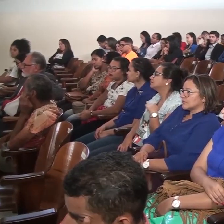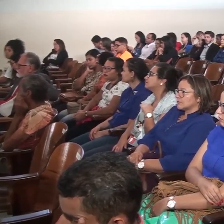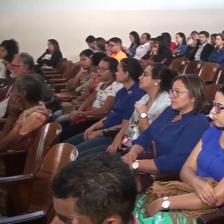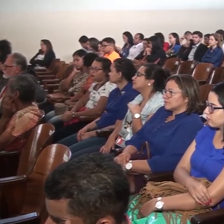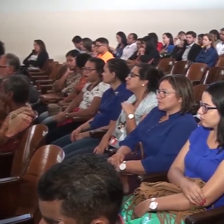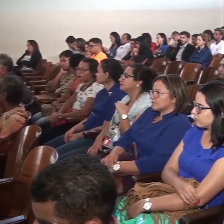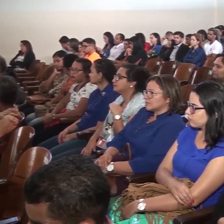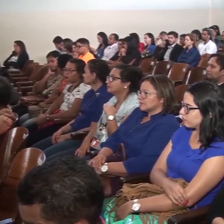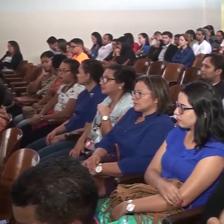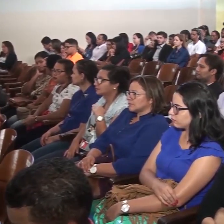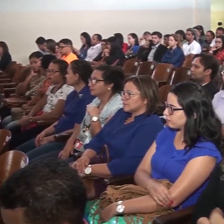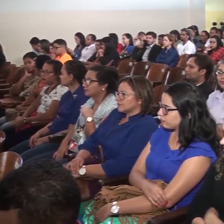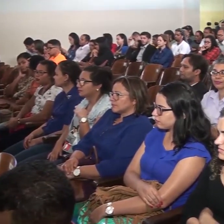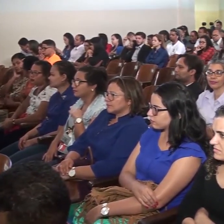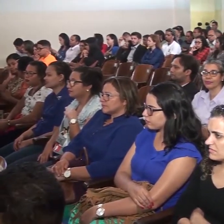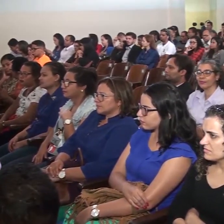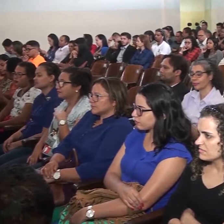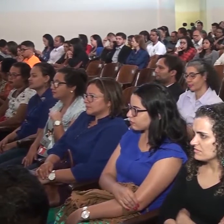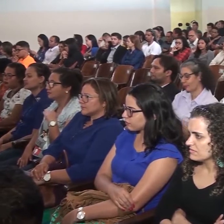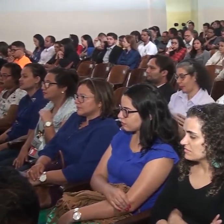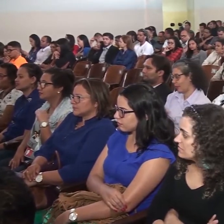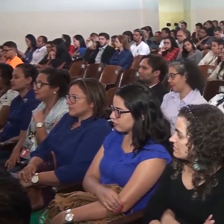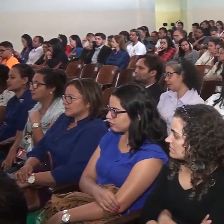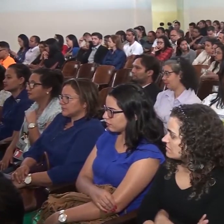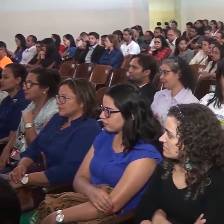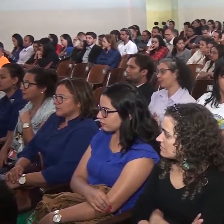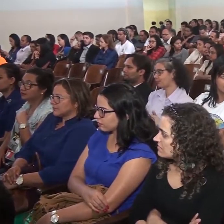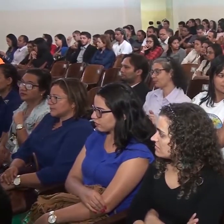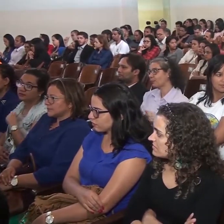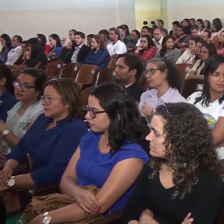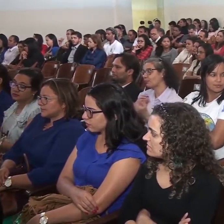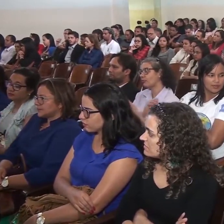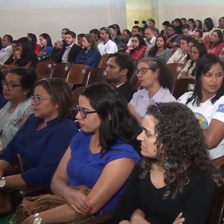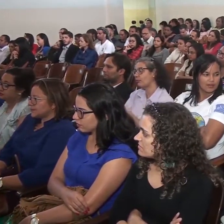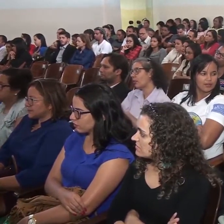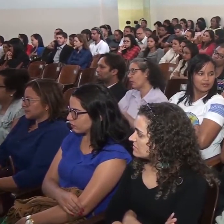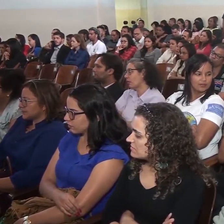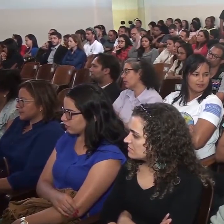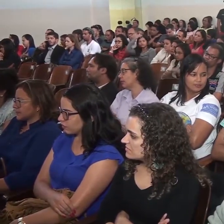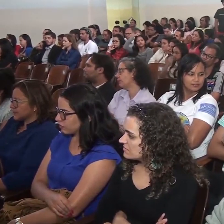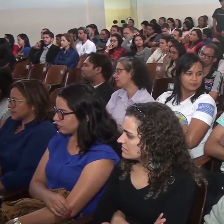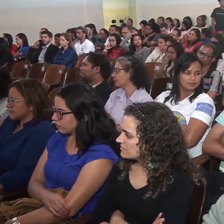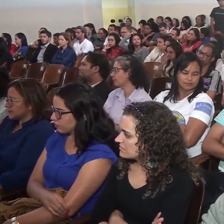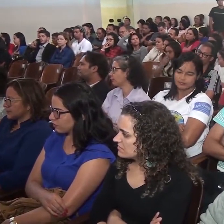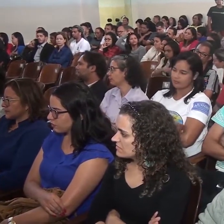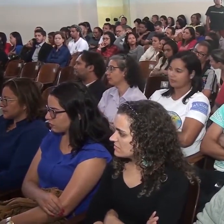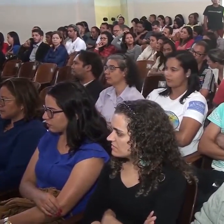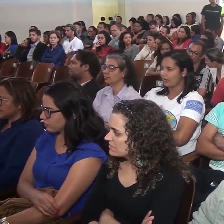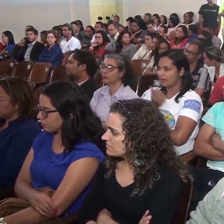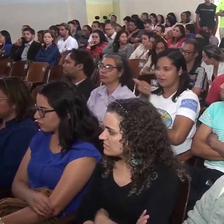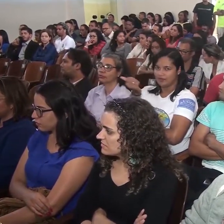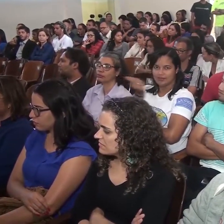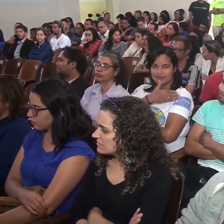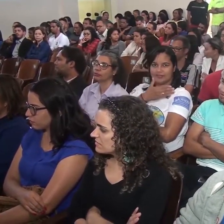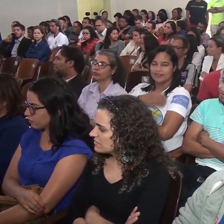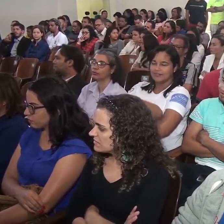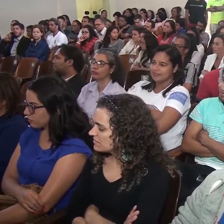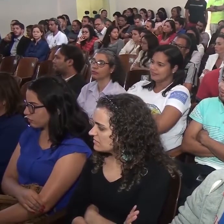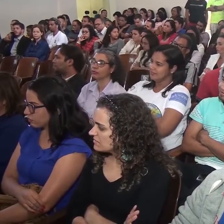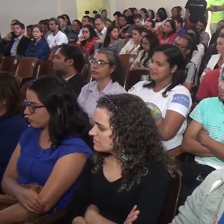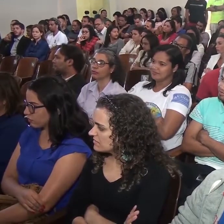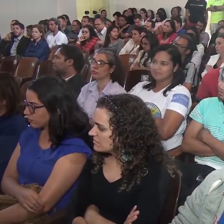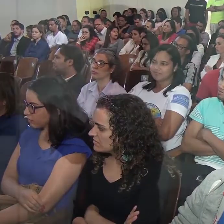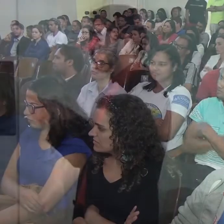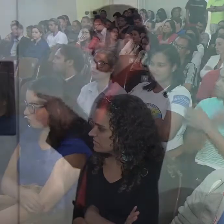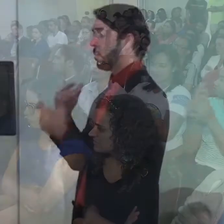esquecer, eu até fiz essa reação. E o laudo de necrótese de Israel, Pereira Campos, o outro, a outra vítima,